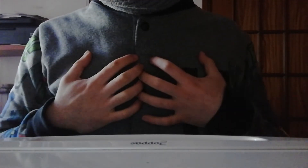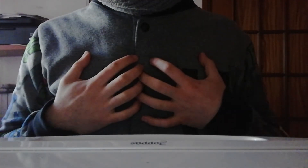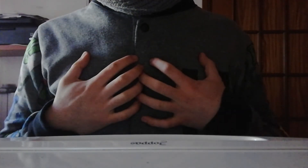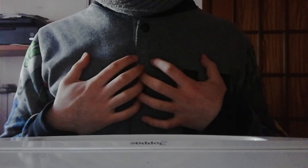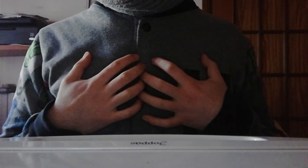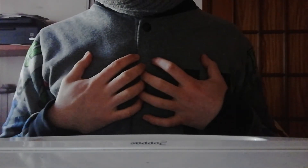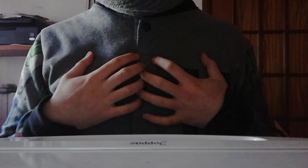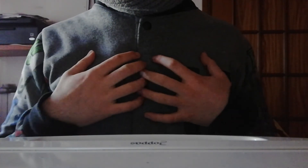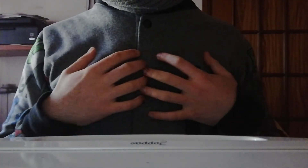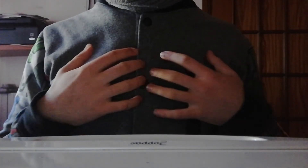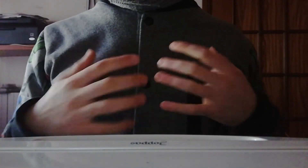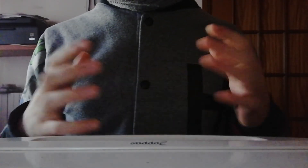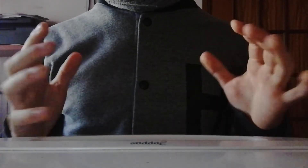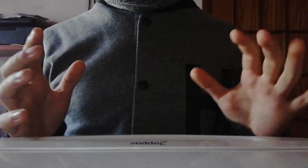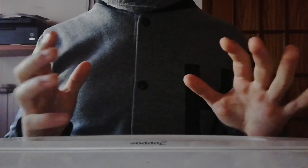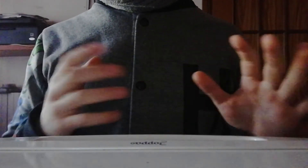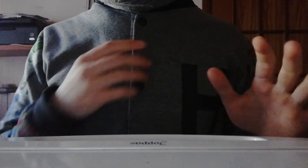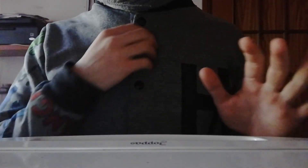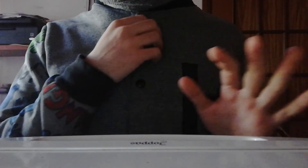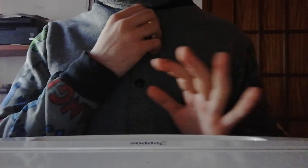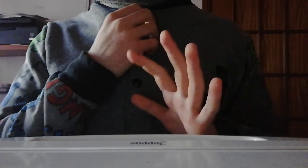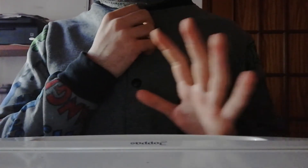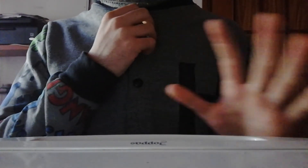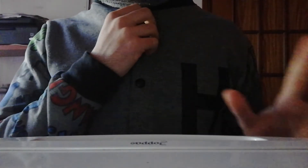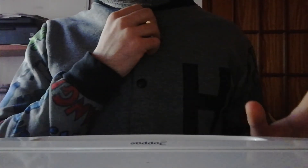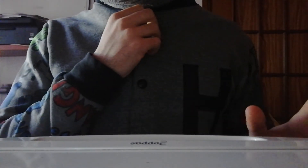portare parleremo di tutto è tranne di cronaca